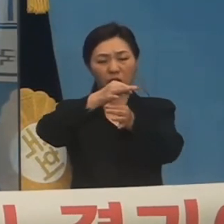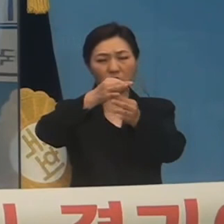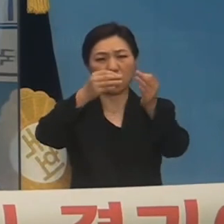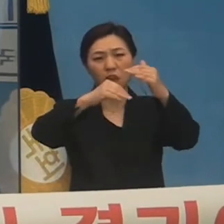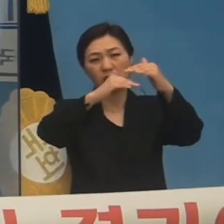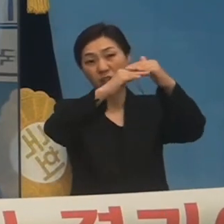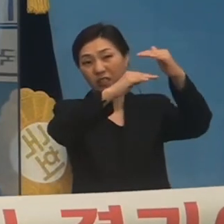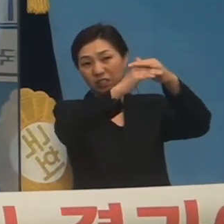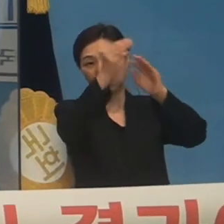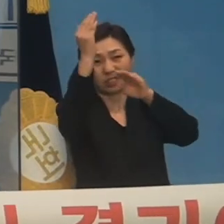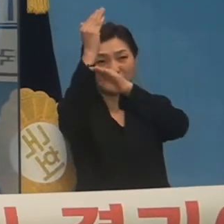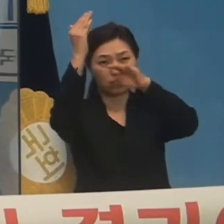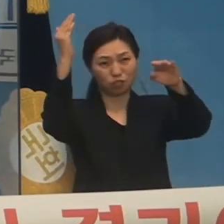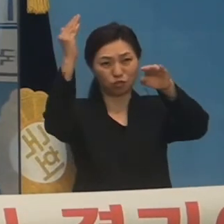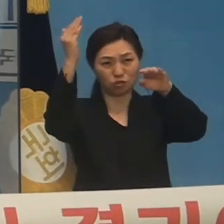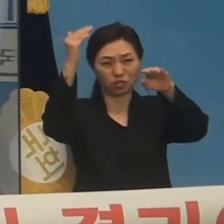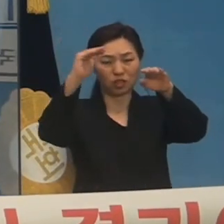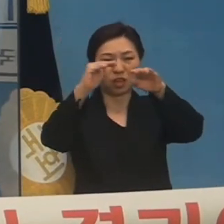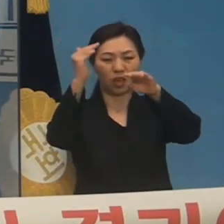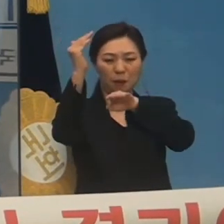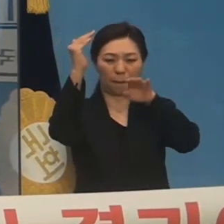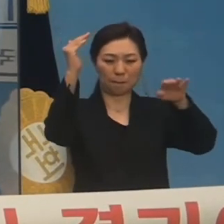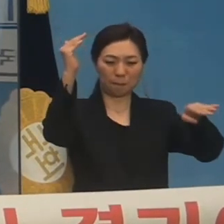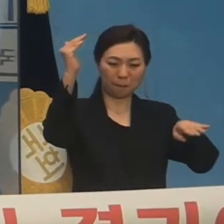못하는 14만